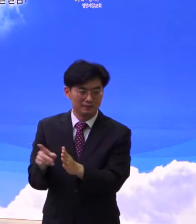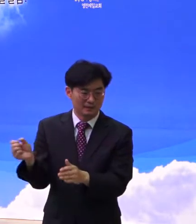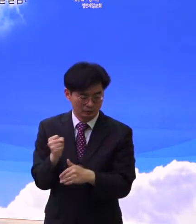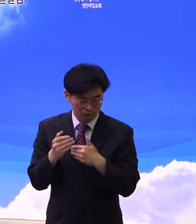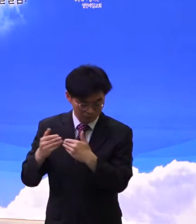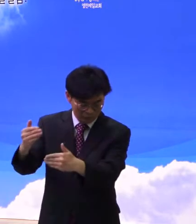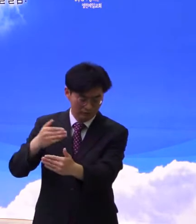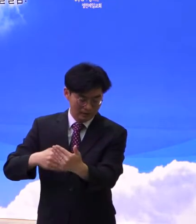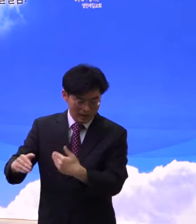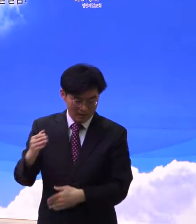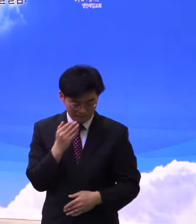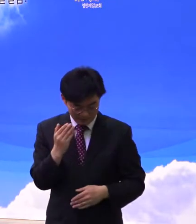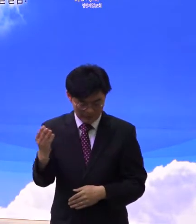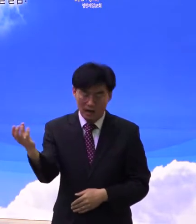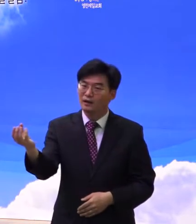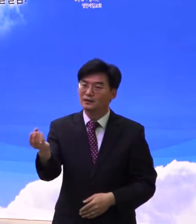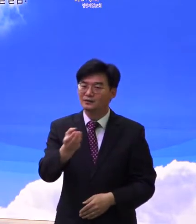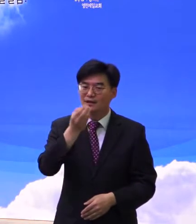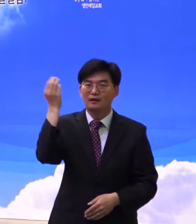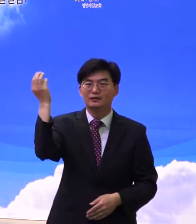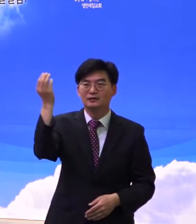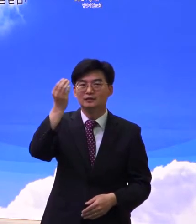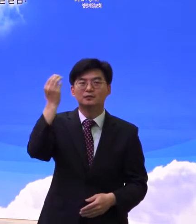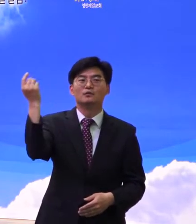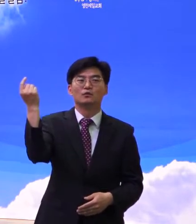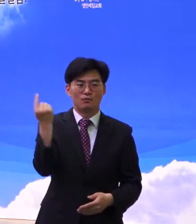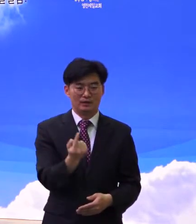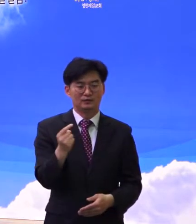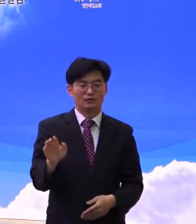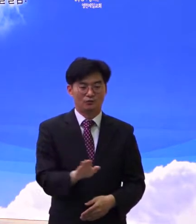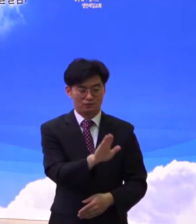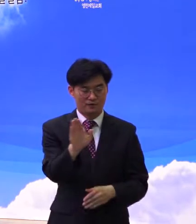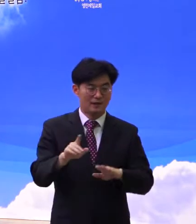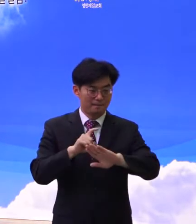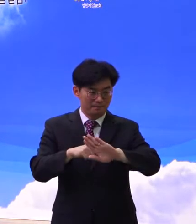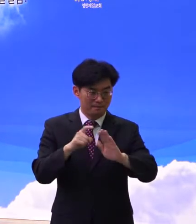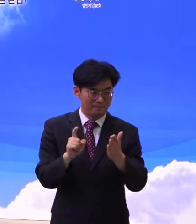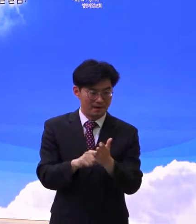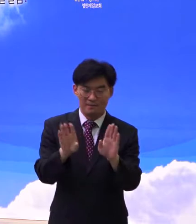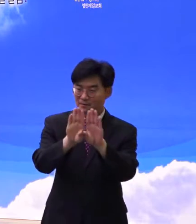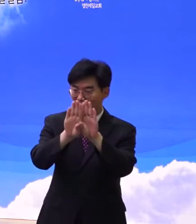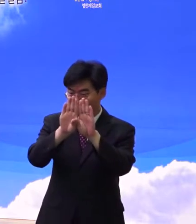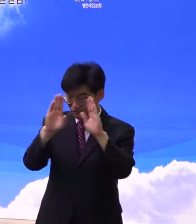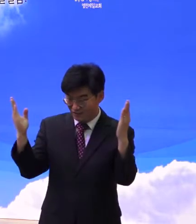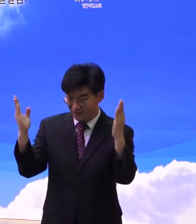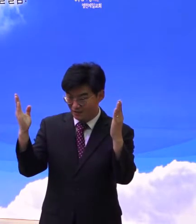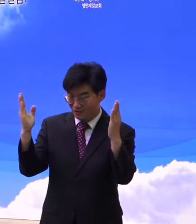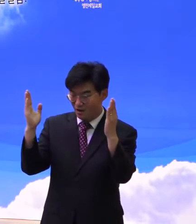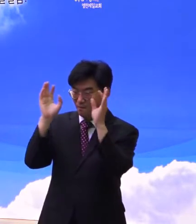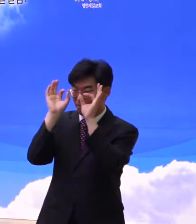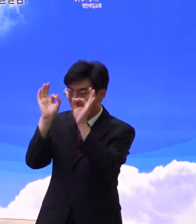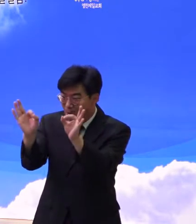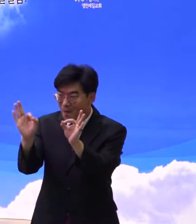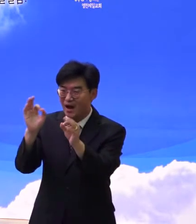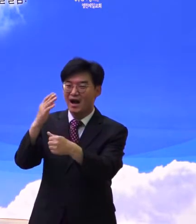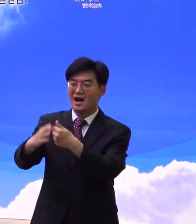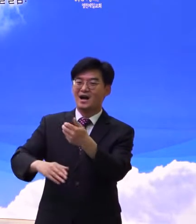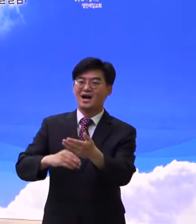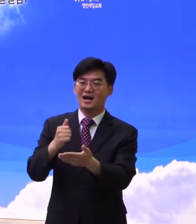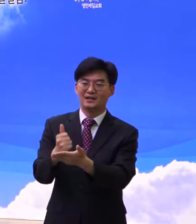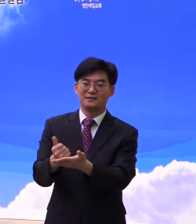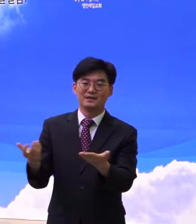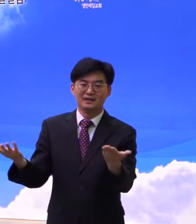성령께서 우리의 마음의 눈을 열어주셔서 보지 못하는 하나님의 비전을 보게 해주셨기 때문에 그렇습니다. 그렇게 하나님